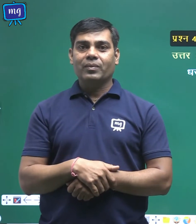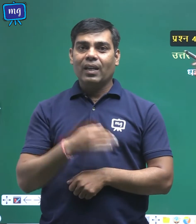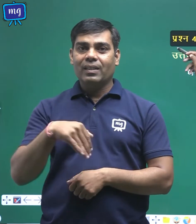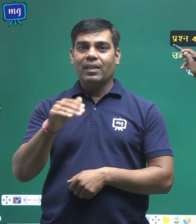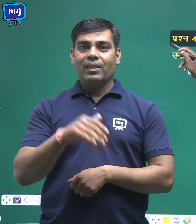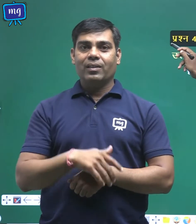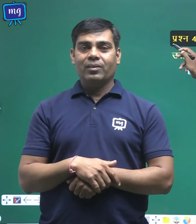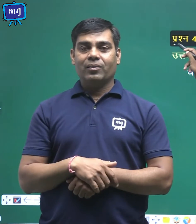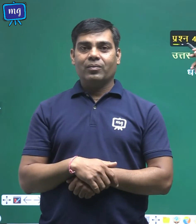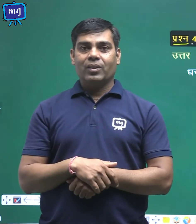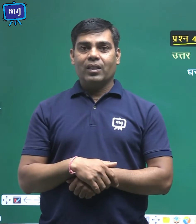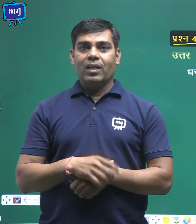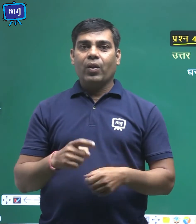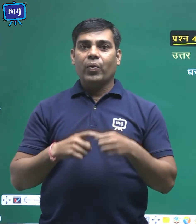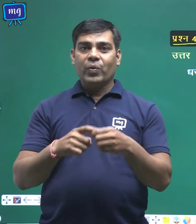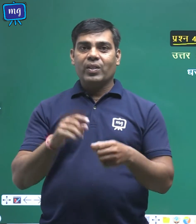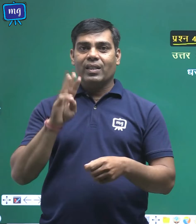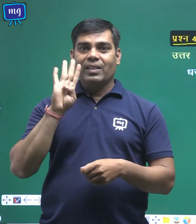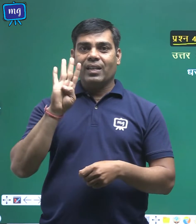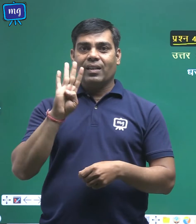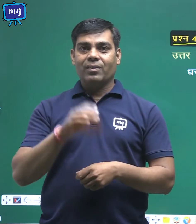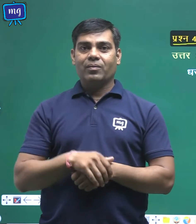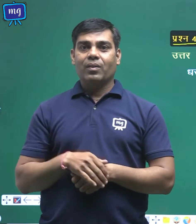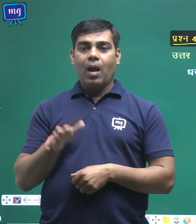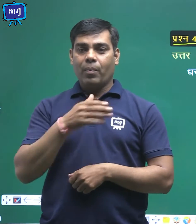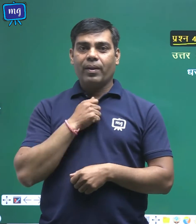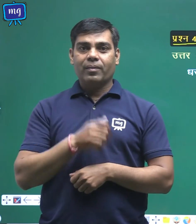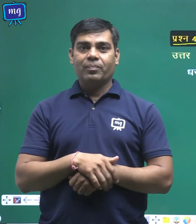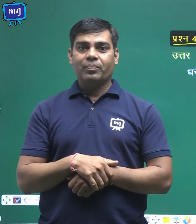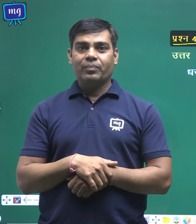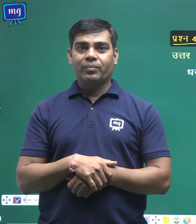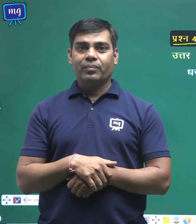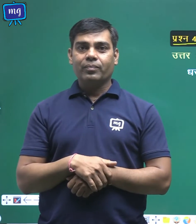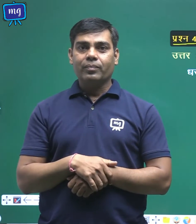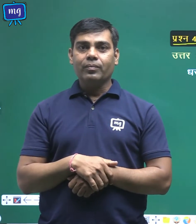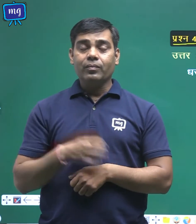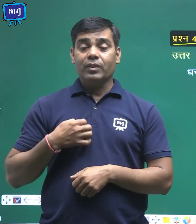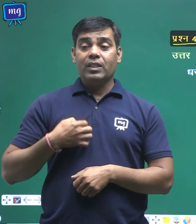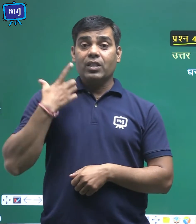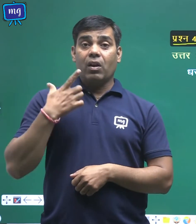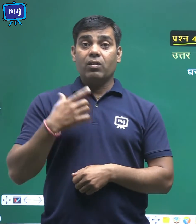चलें। प्रश्न 4, हमें जान से प्यारी